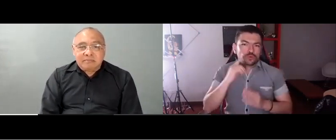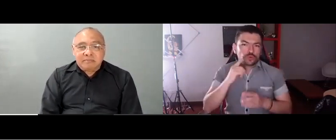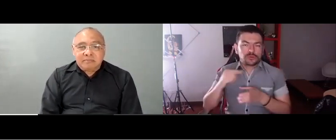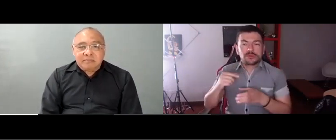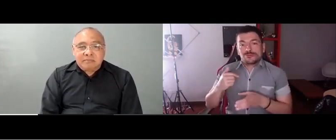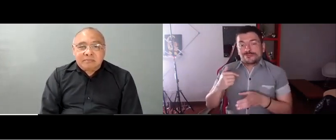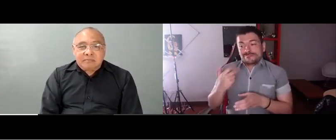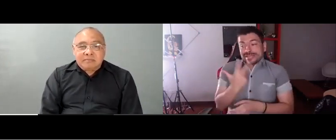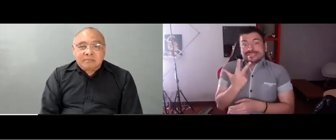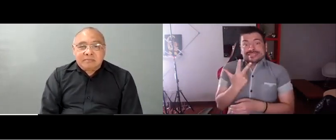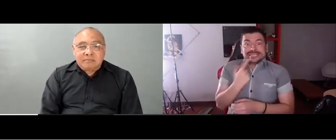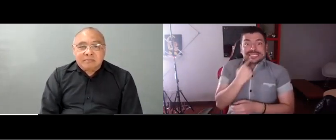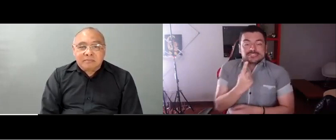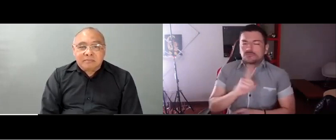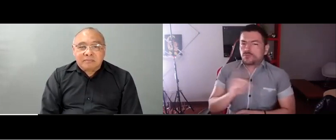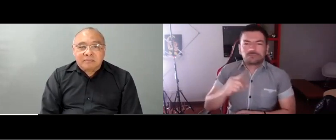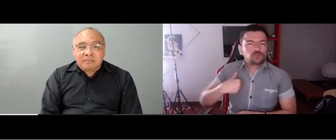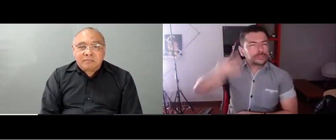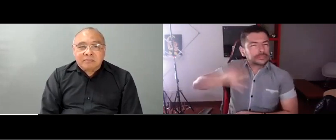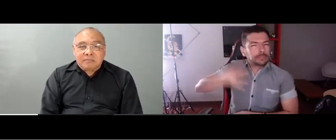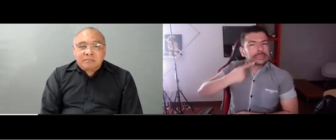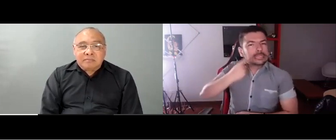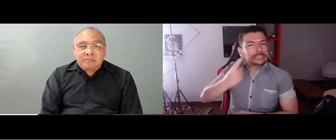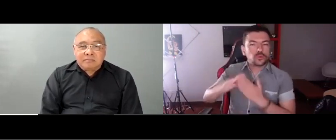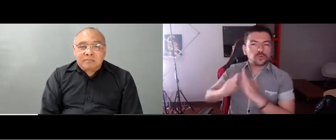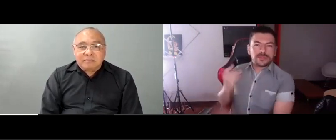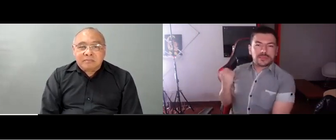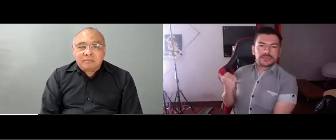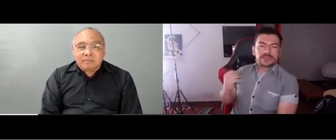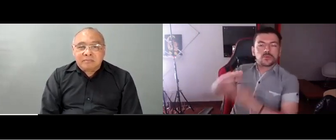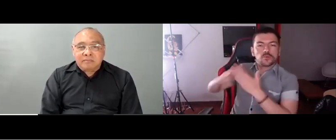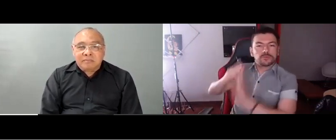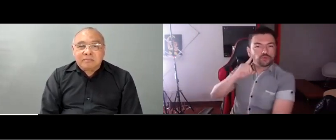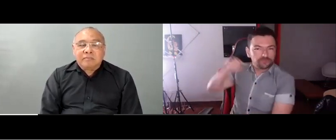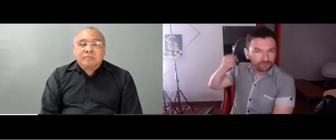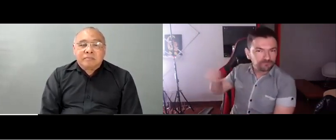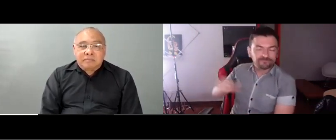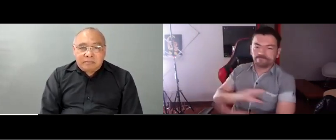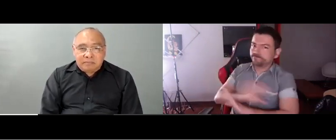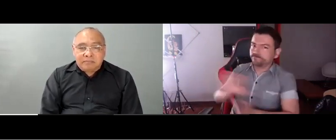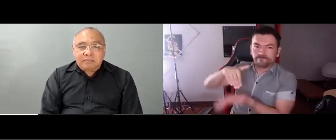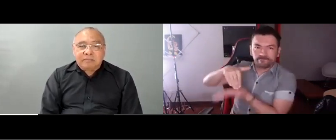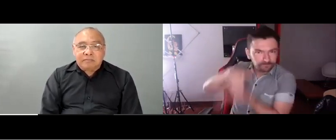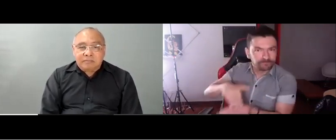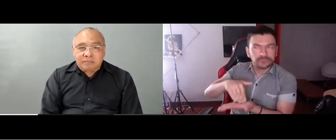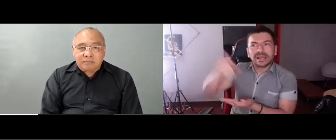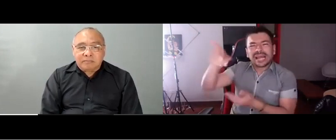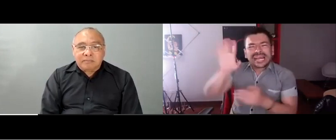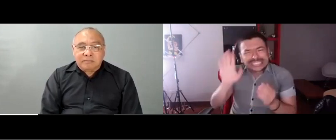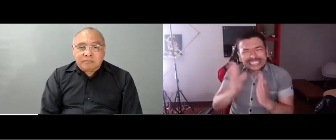Sí, la verdad, nosotros estamos muy agradecidos con toda la comunidad sorda y en todas las reuniones hemos manifestado